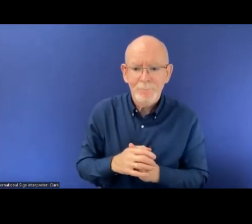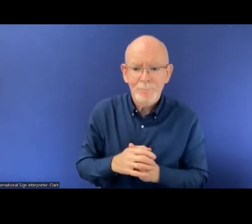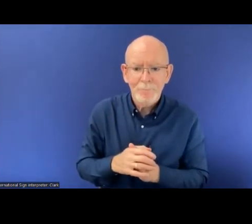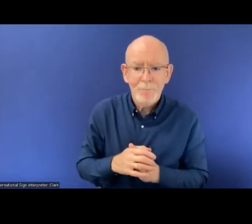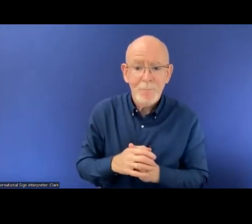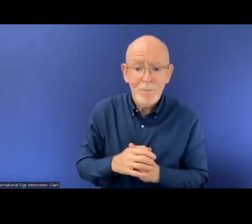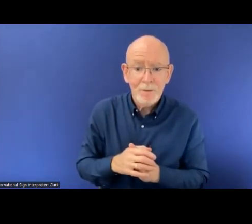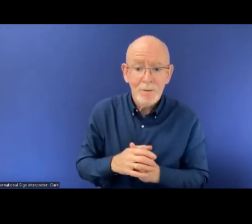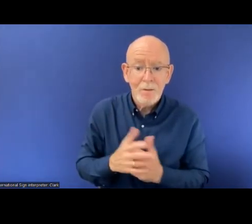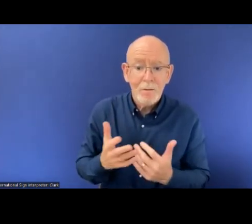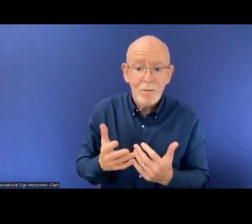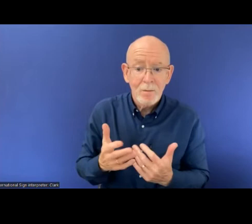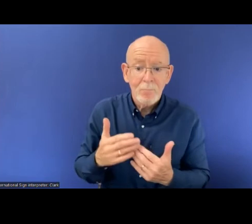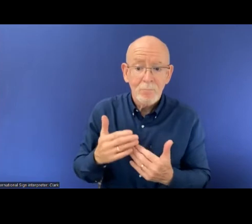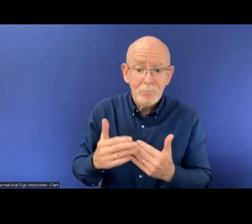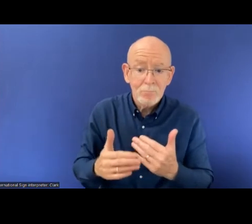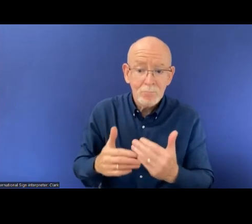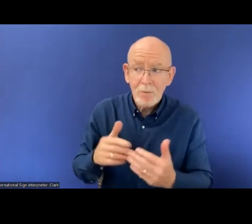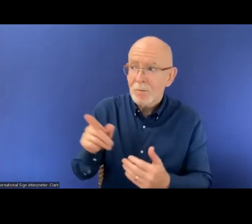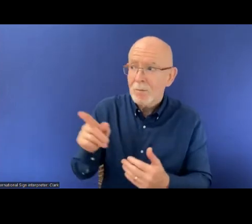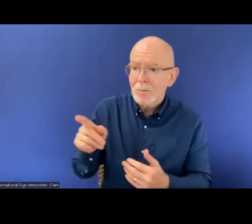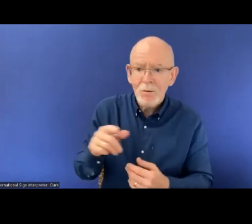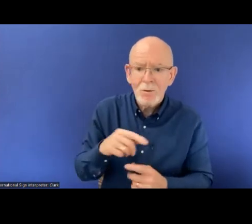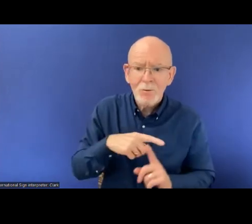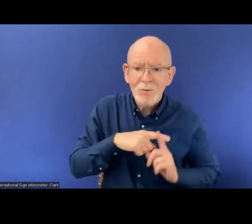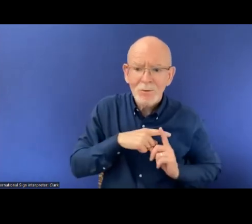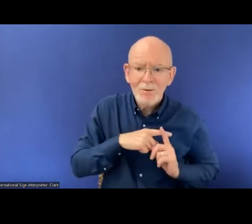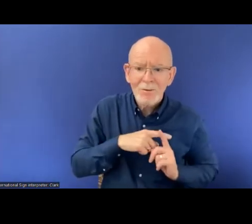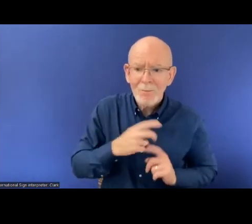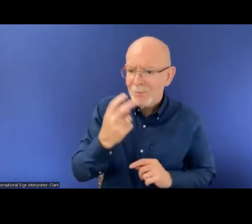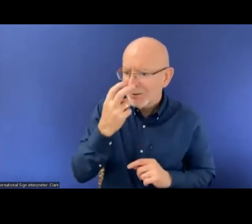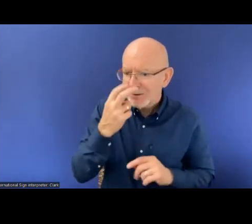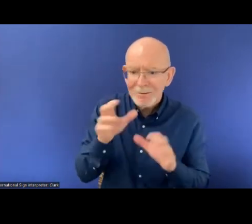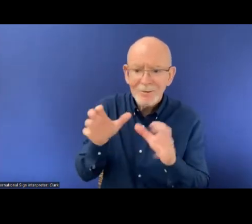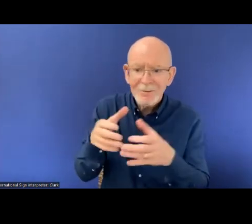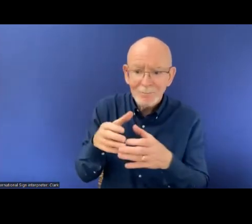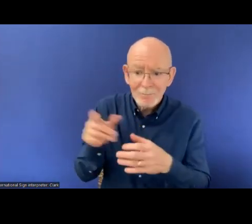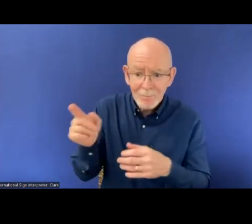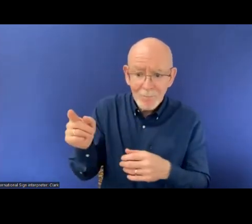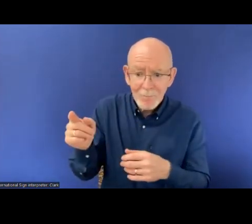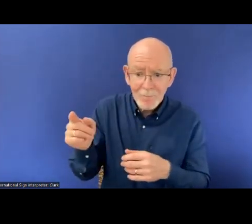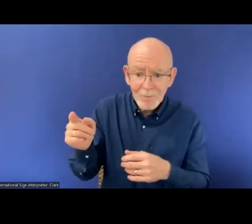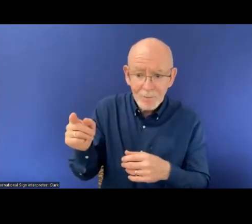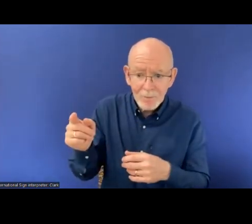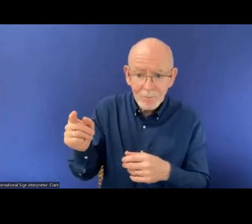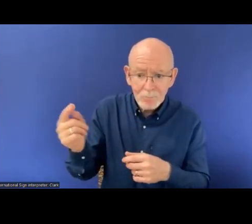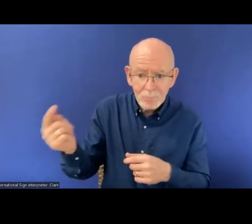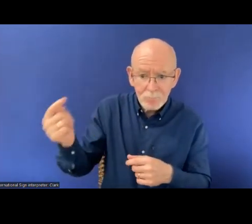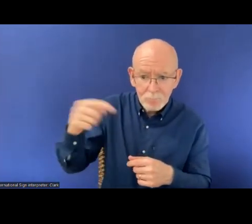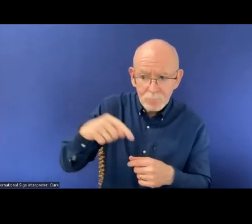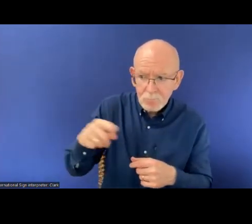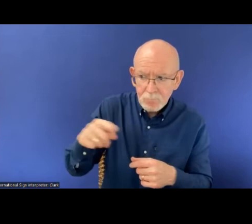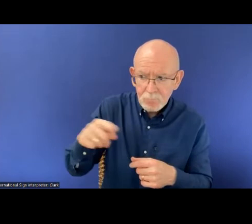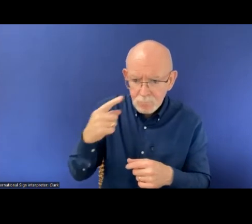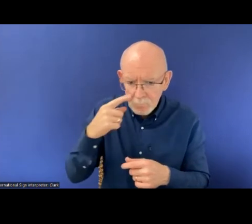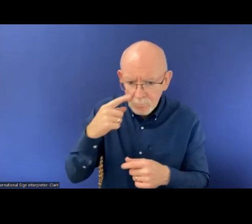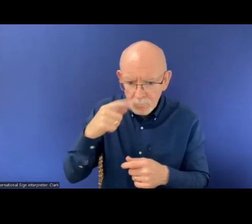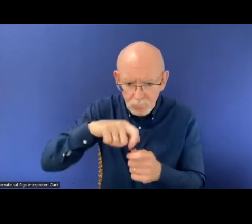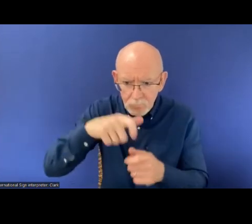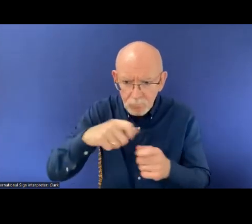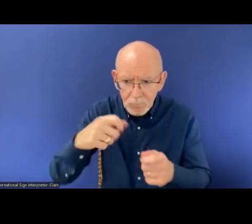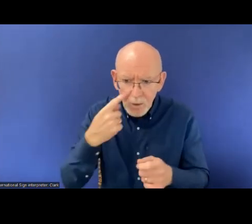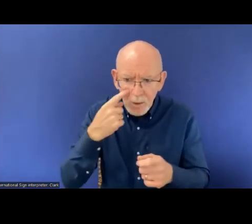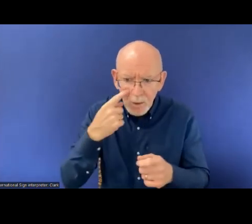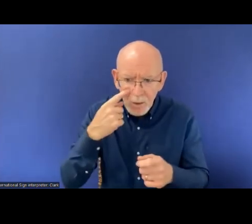saka with time tinofara kuti pakazouyawo vecbm ehe saka